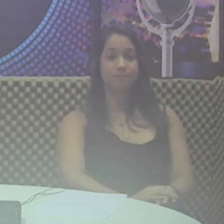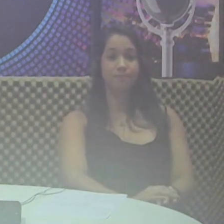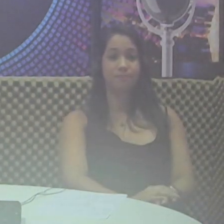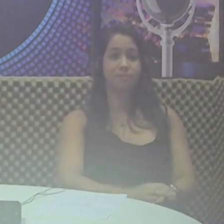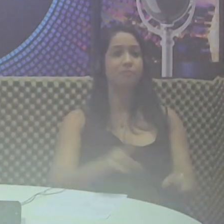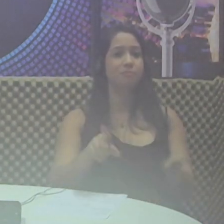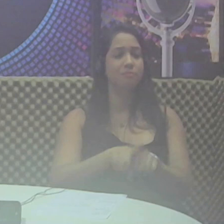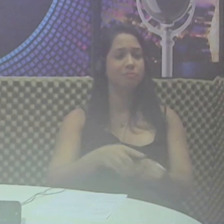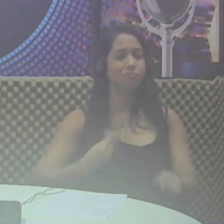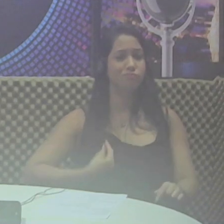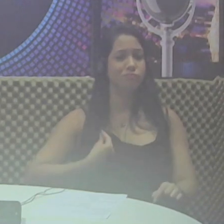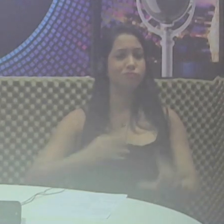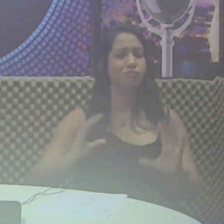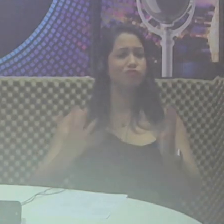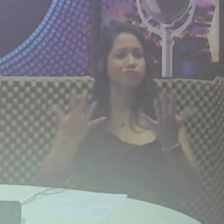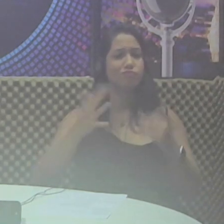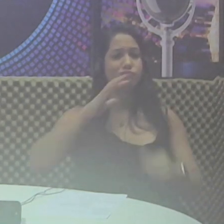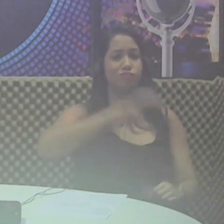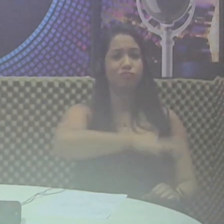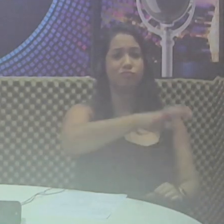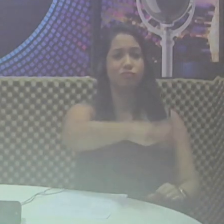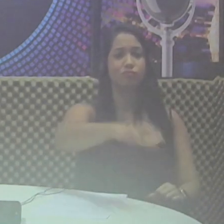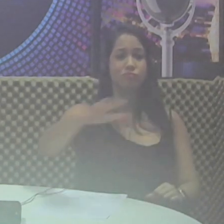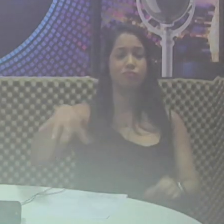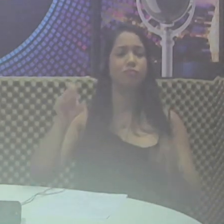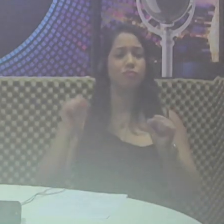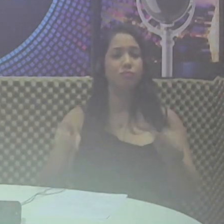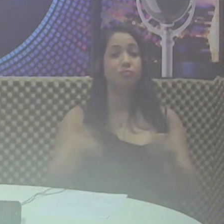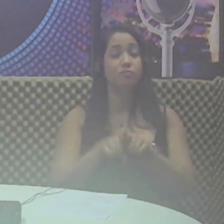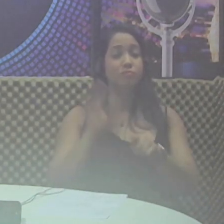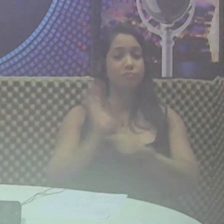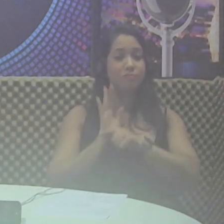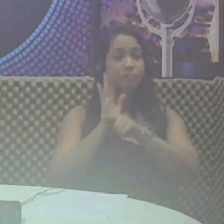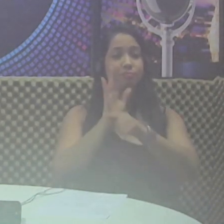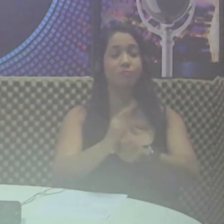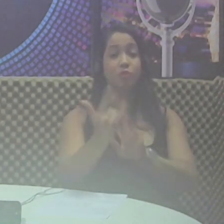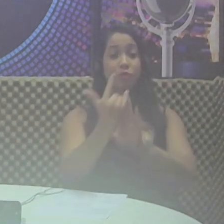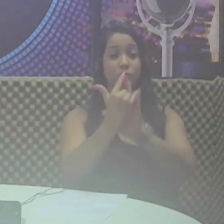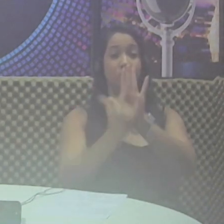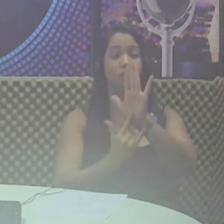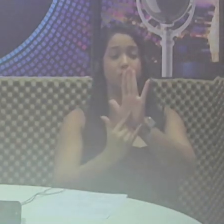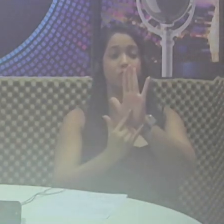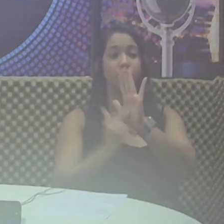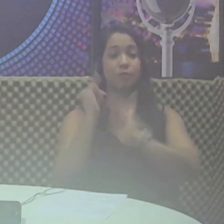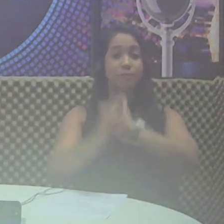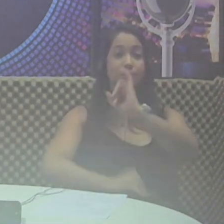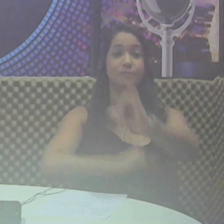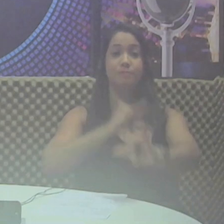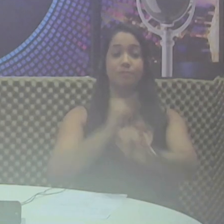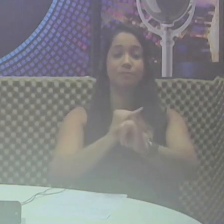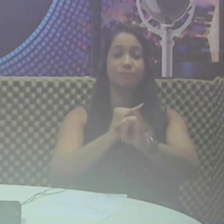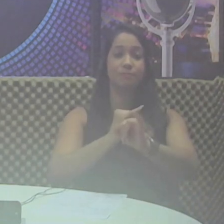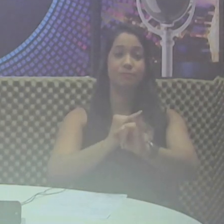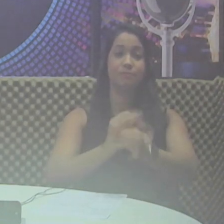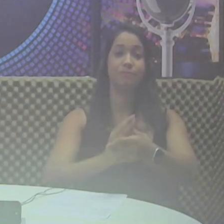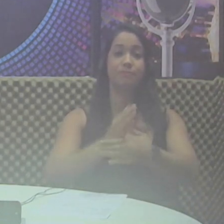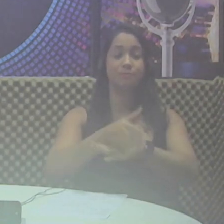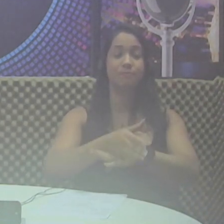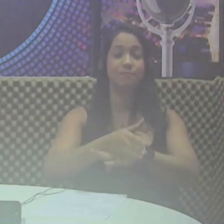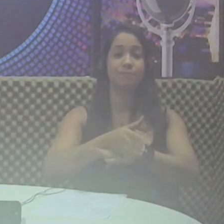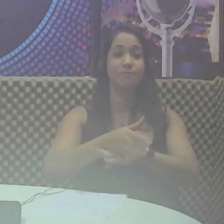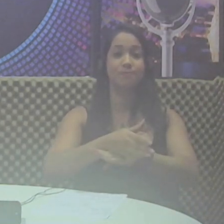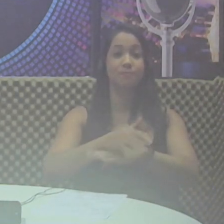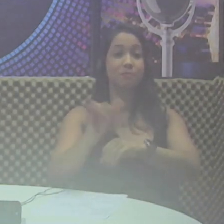de participar dos fóruns regionais, você também pode contribuir com esse documento pela internet. Acesse a seção